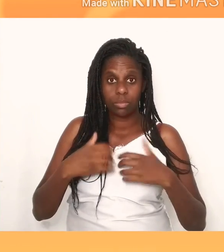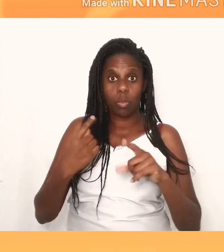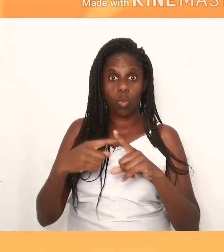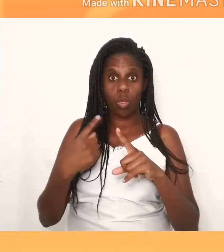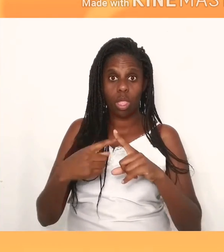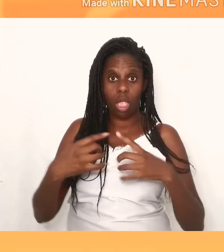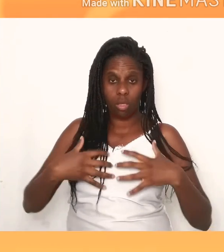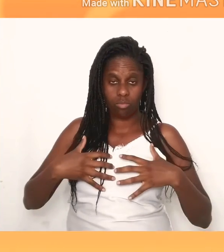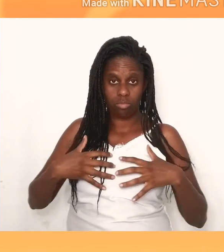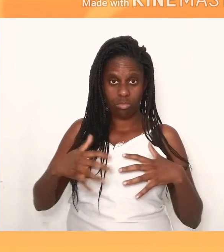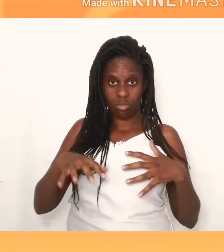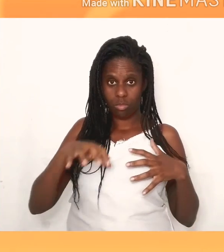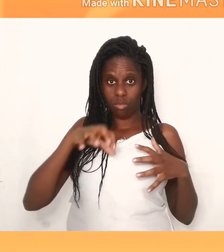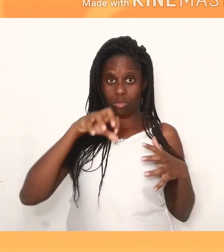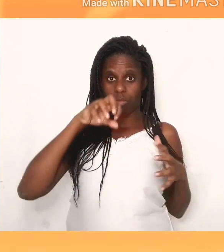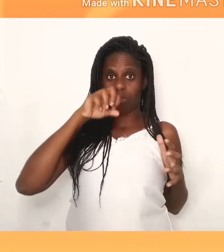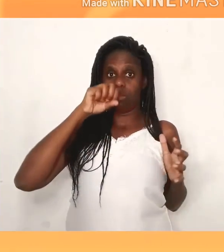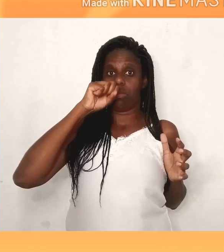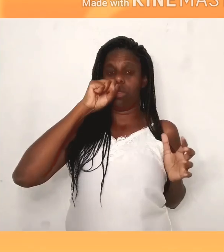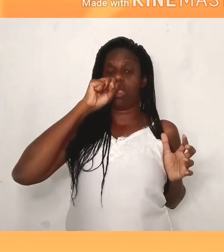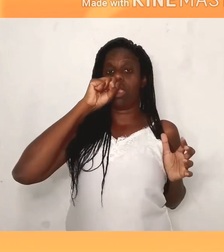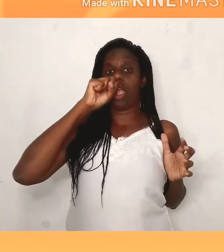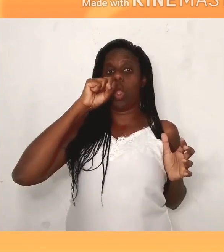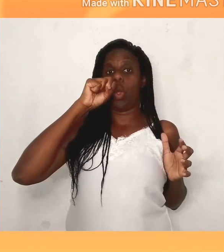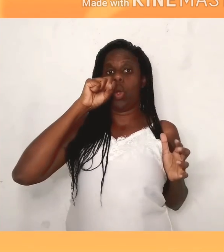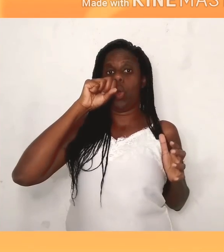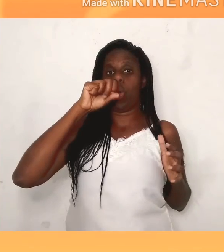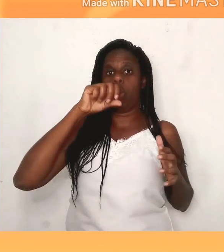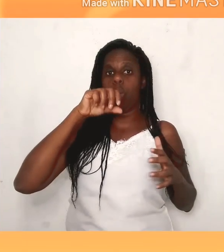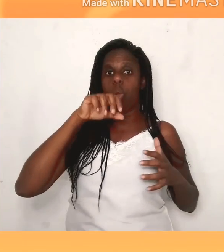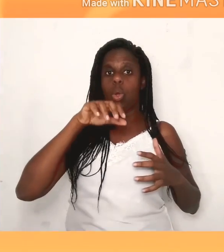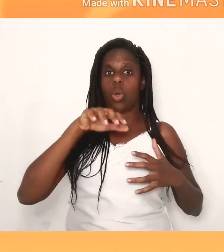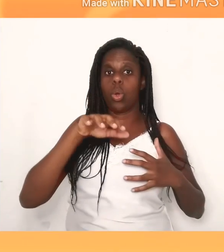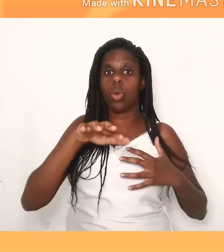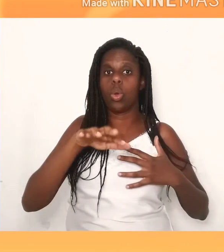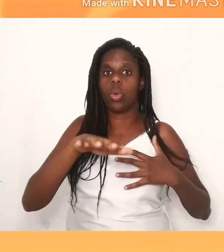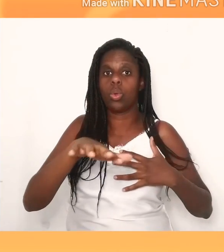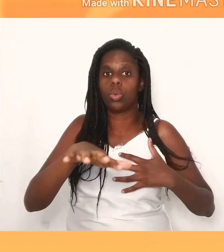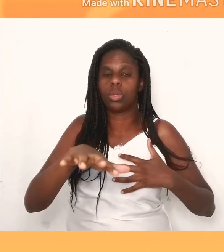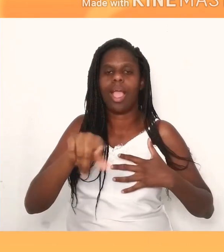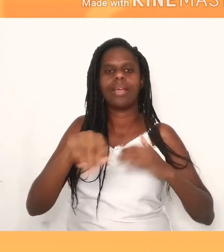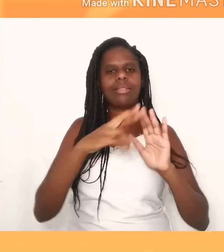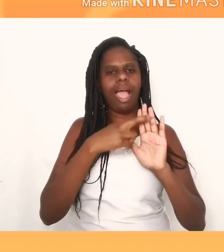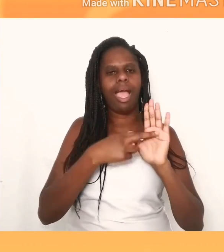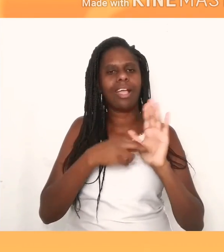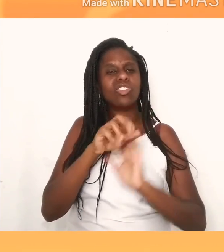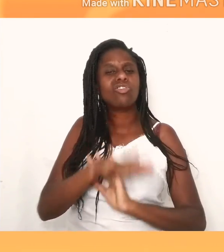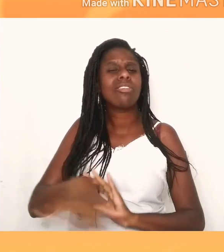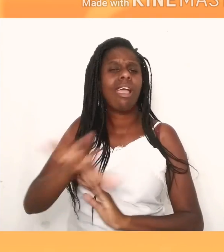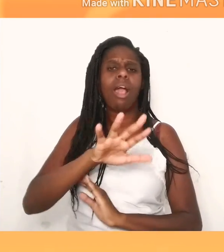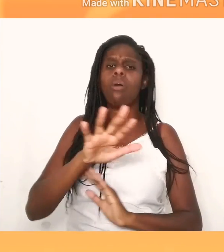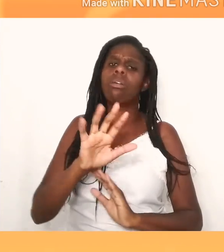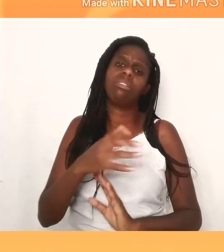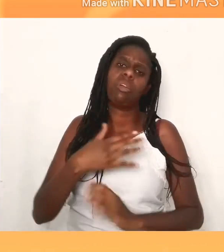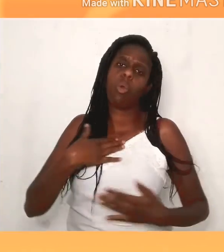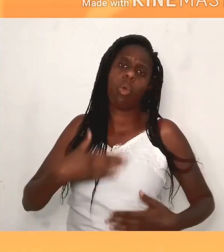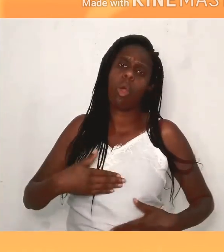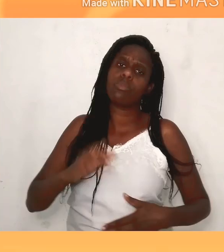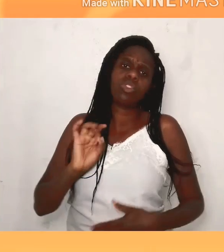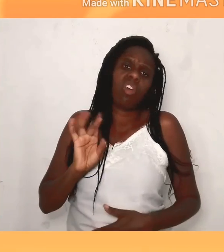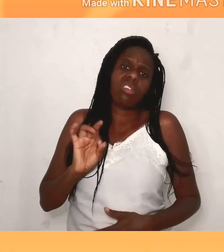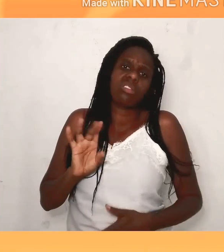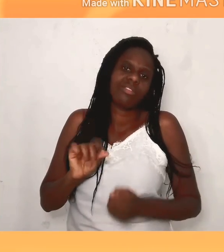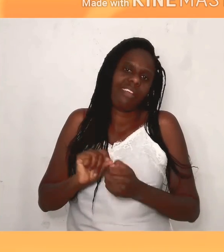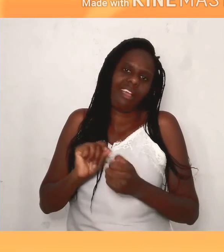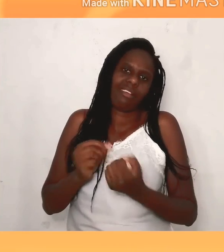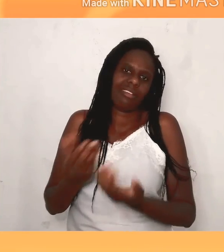soltando o ar, por exemplo, porque ela está contraindo o tórax. Então isso já é uma regra geral que acaba se tornando intuitiva do